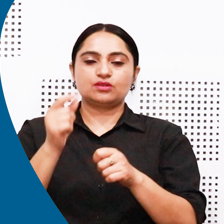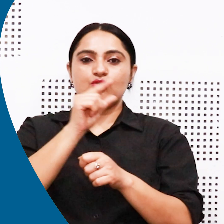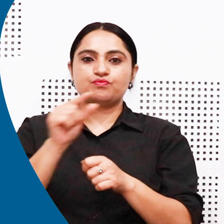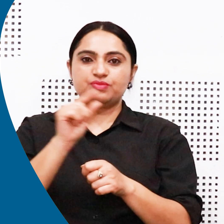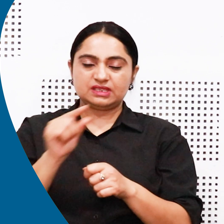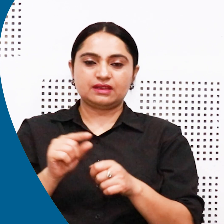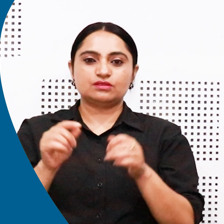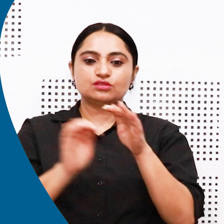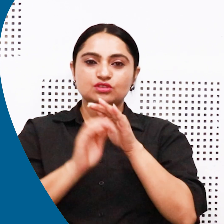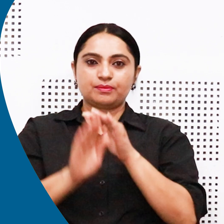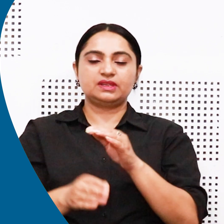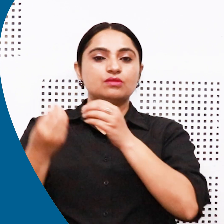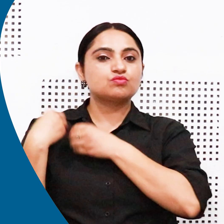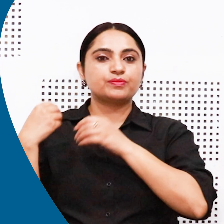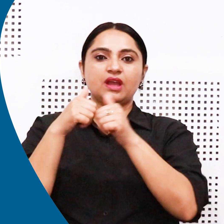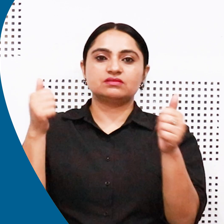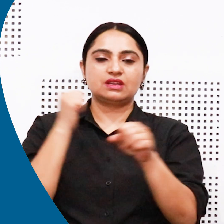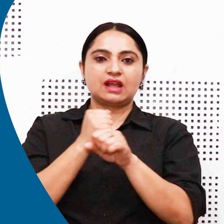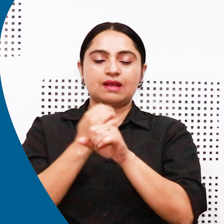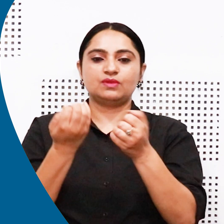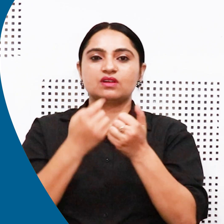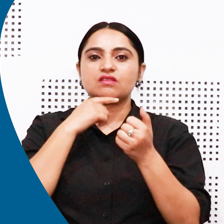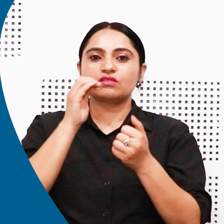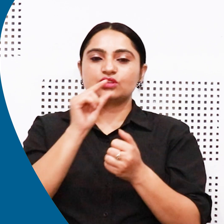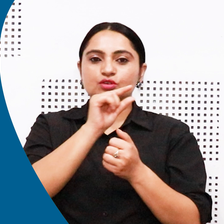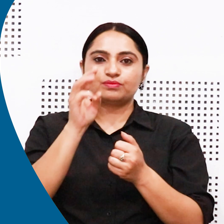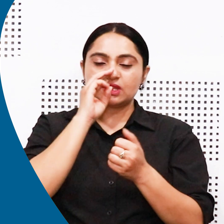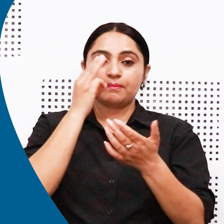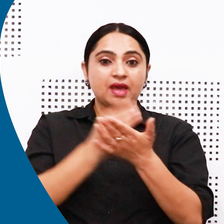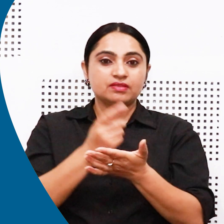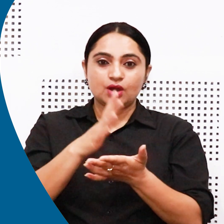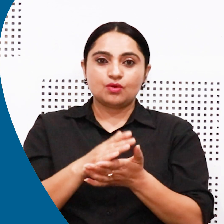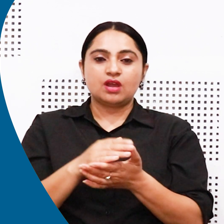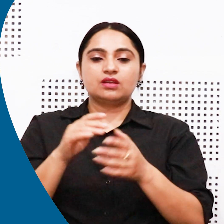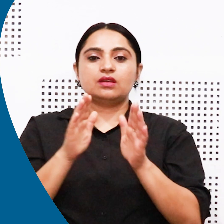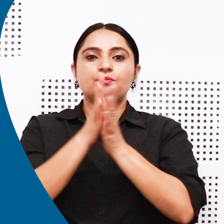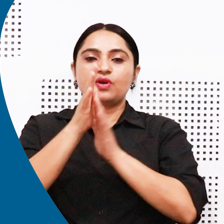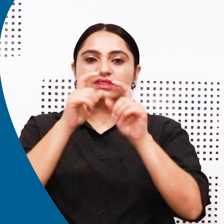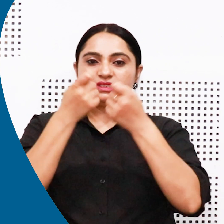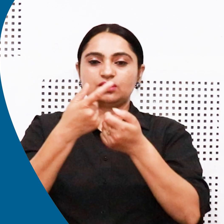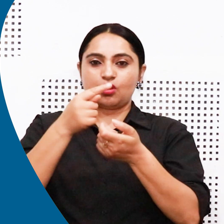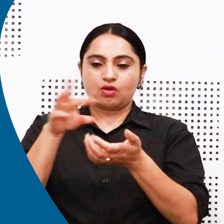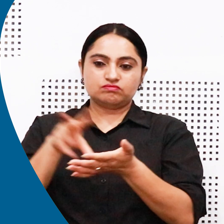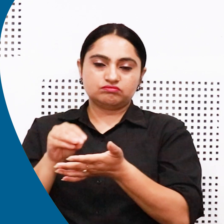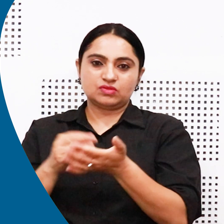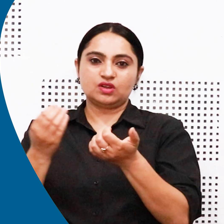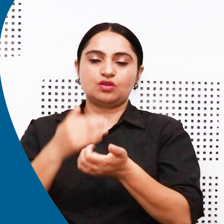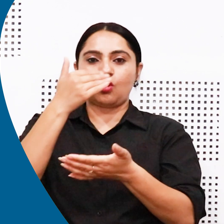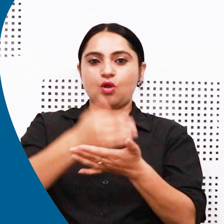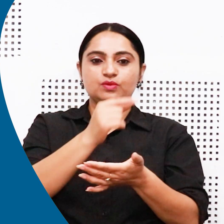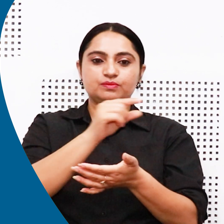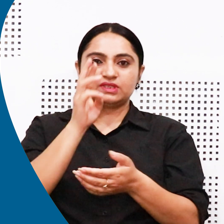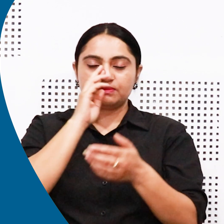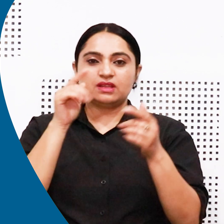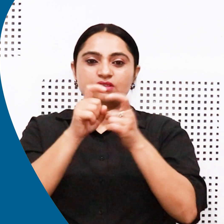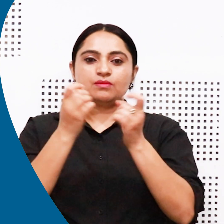विषयगत समितिले भूमिका अनुसारको काम गर्न नसकेको बारेमा मात्रै होइन, वन क्षेत्रको राजस्व उठाउन भएको अवरोधका बारेमा पनि बहस